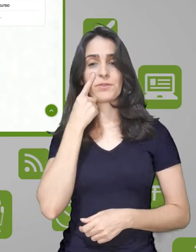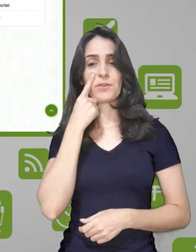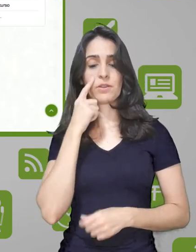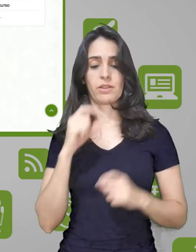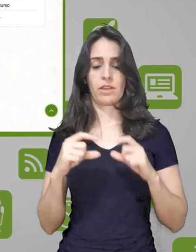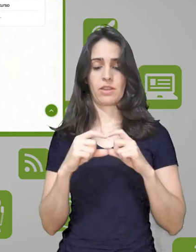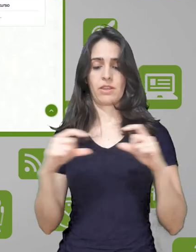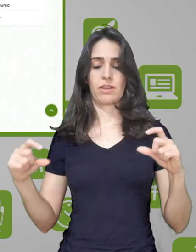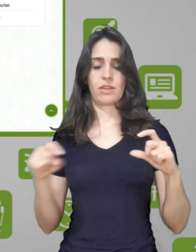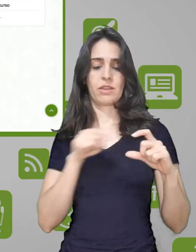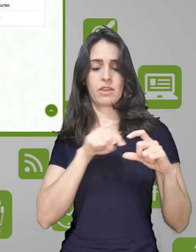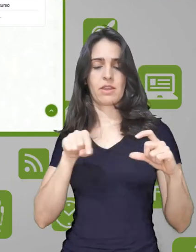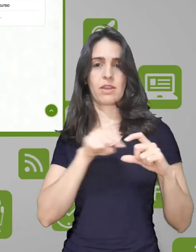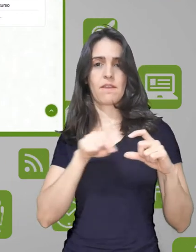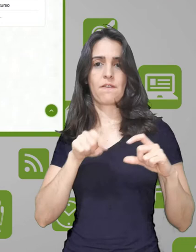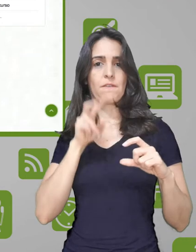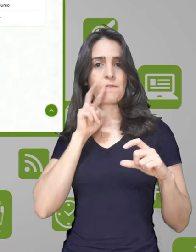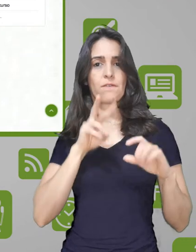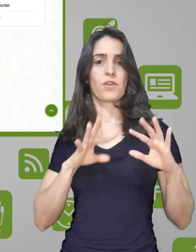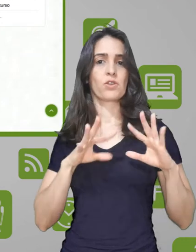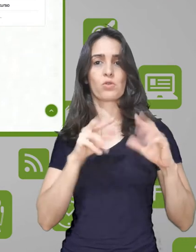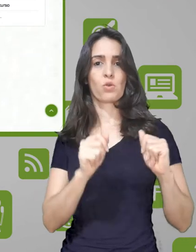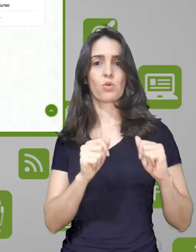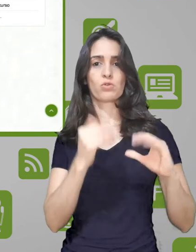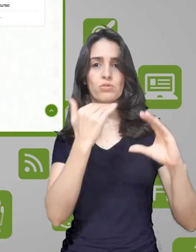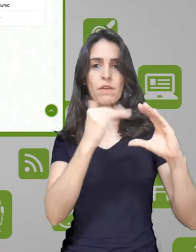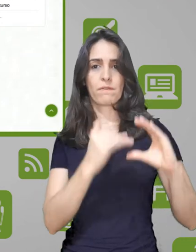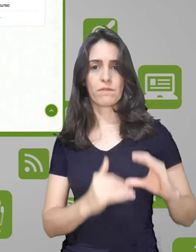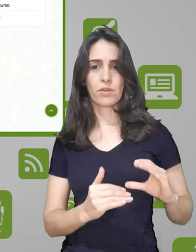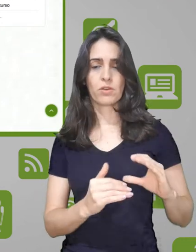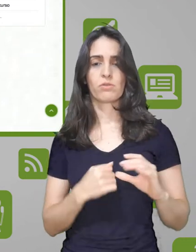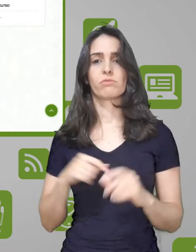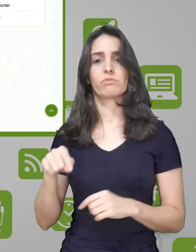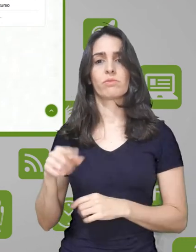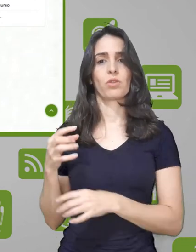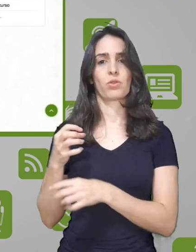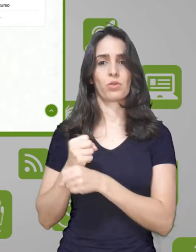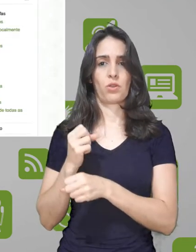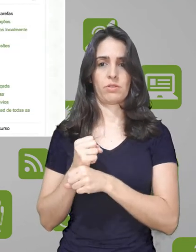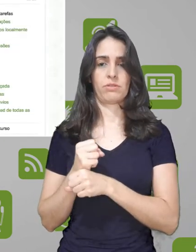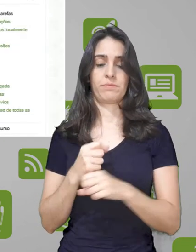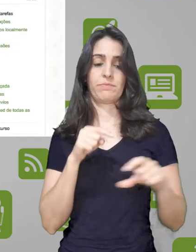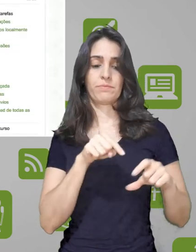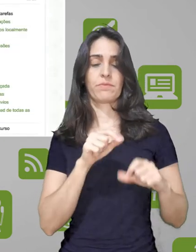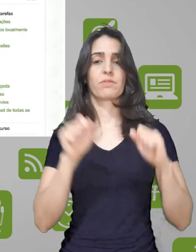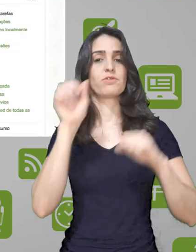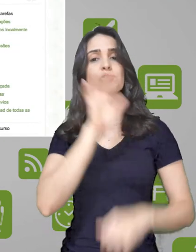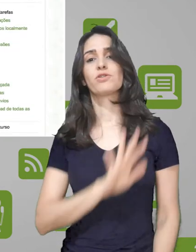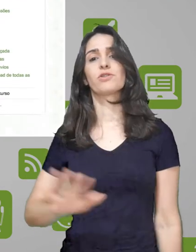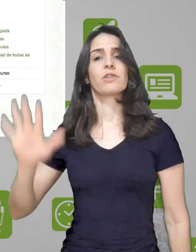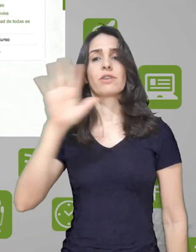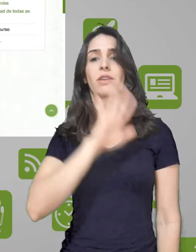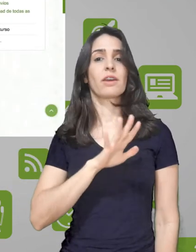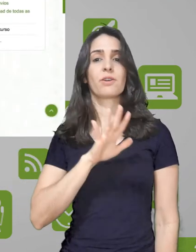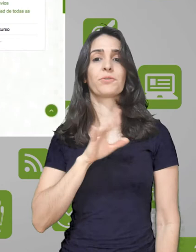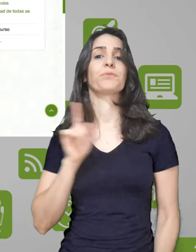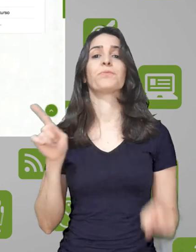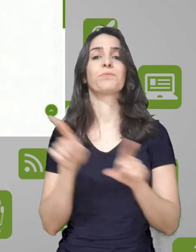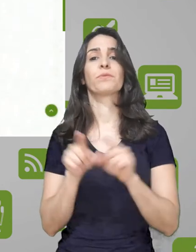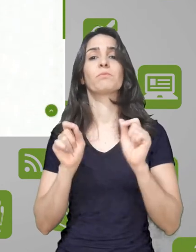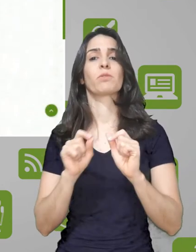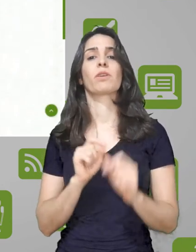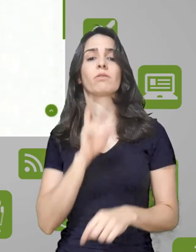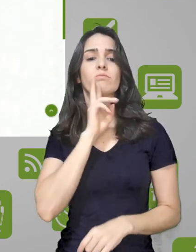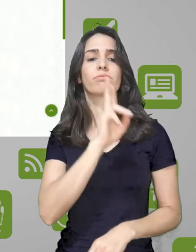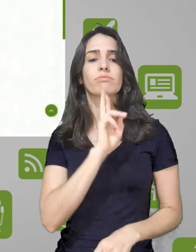duas opções aqui ver todos os envios e nota ver todos os envios você vai ter uma visão geral e você